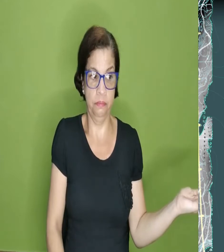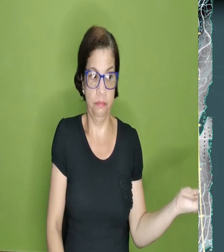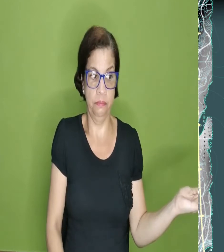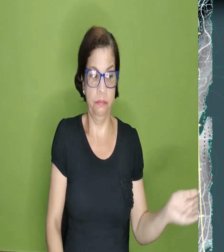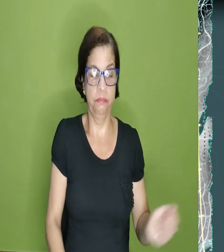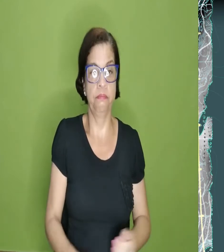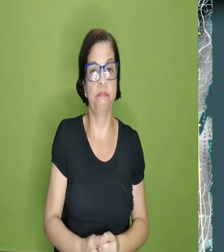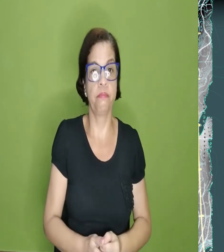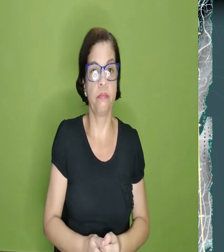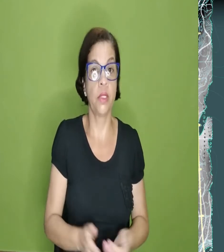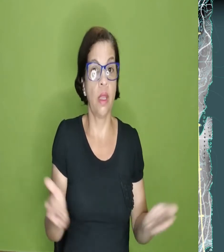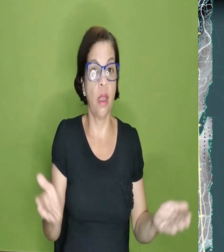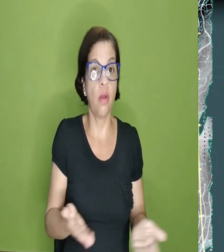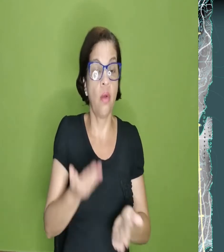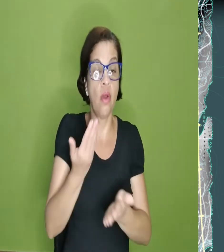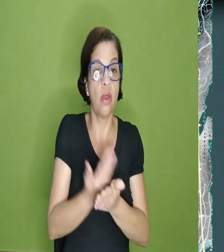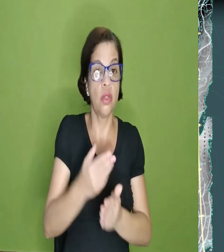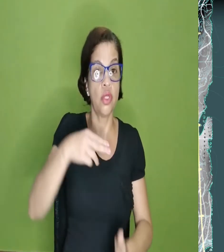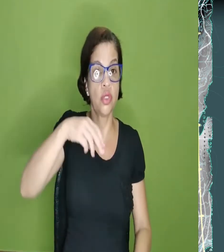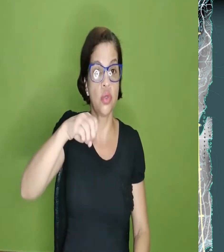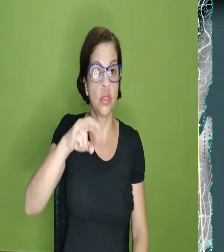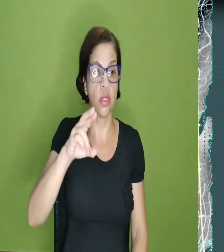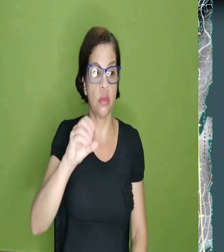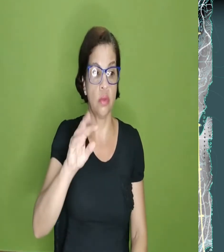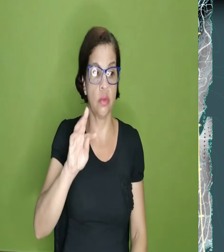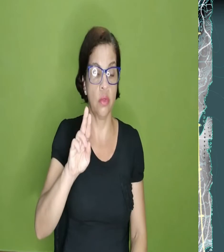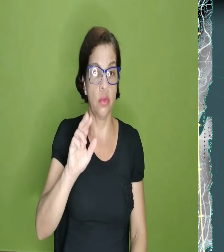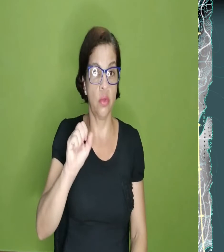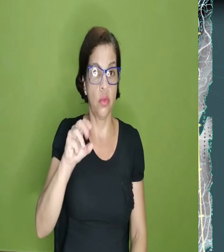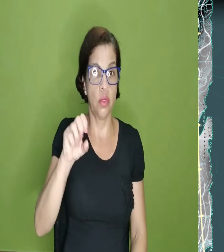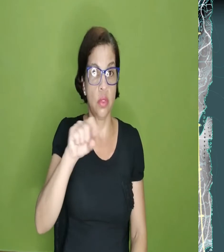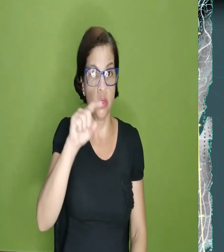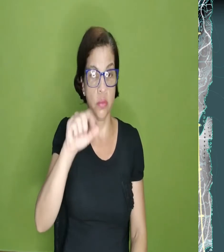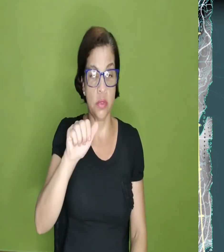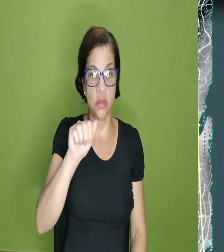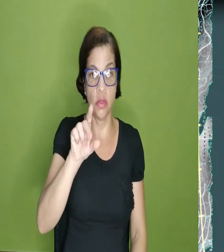simpáticas. Vamos estudar a neurotransmissão adrenérgica,